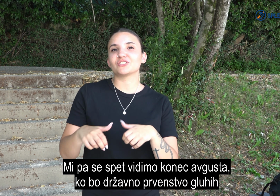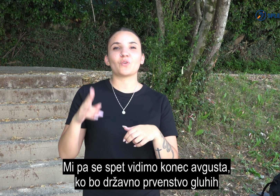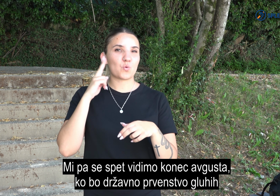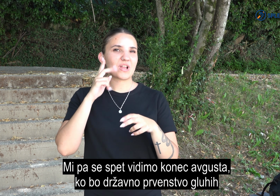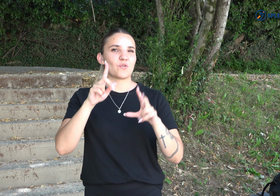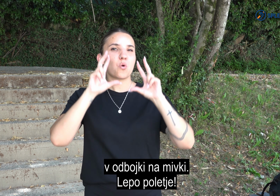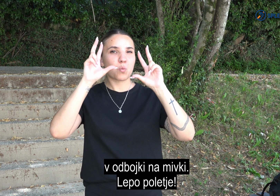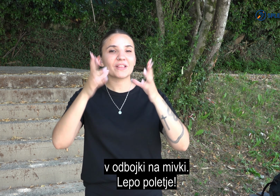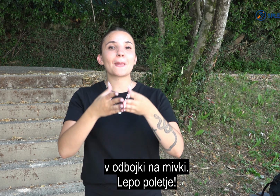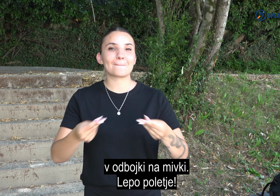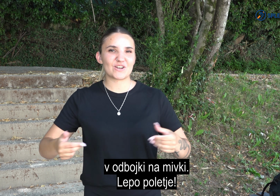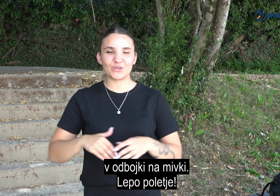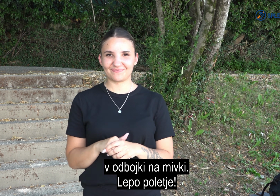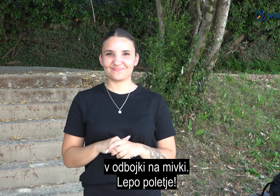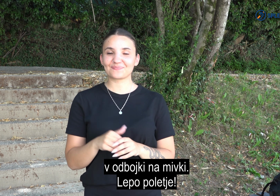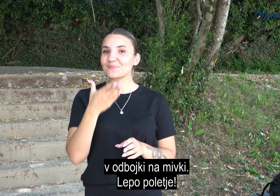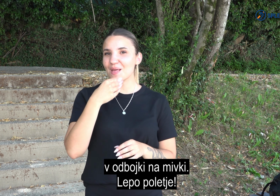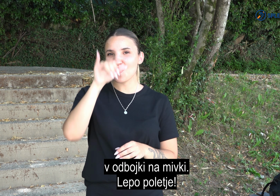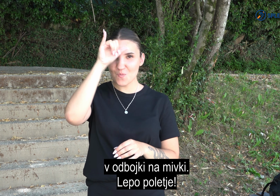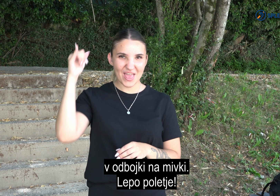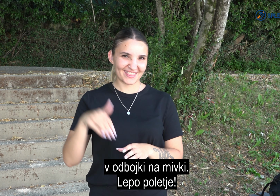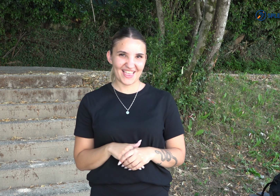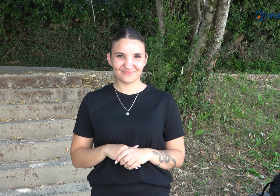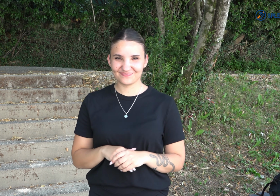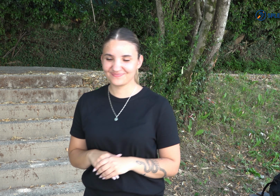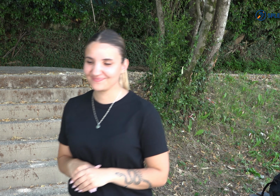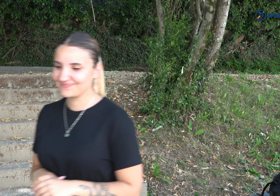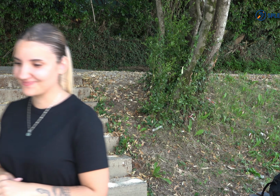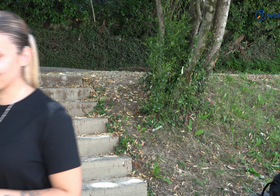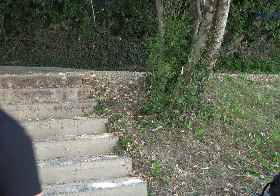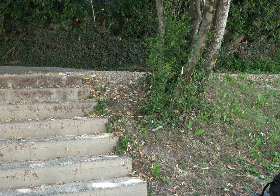ko bo državno prvenstvo gluhih v odbojki na mivki. Lepo poletje!